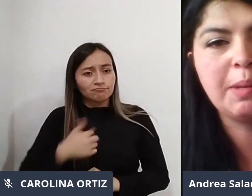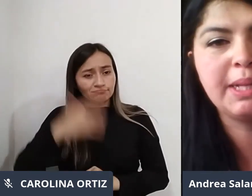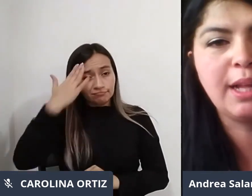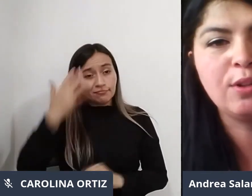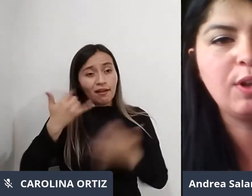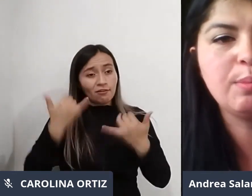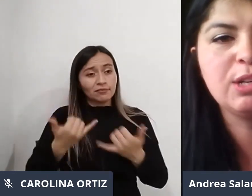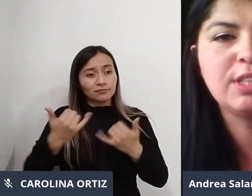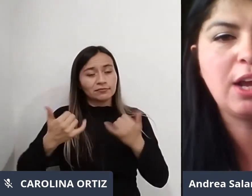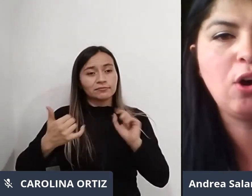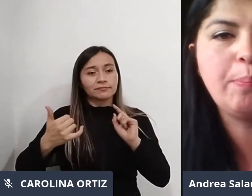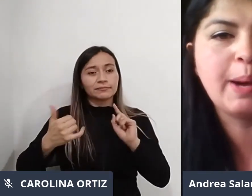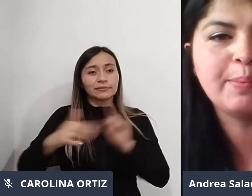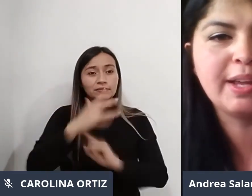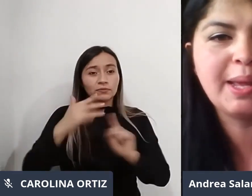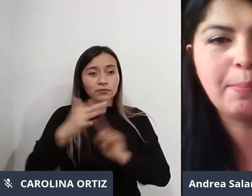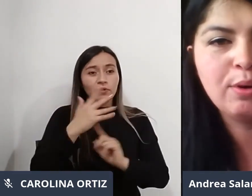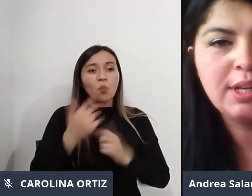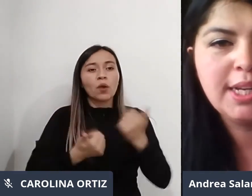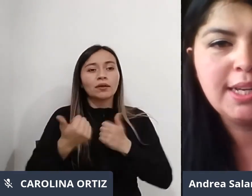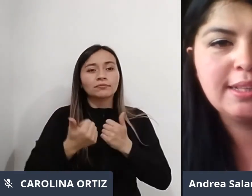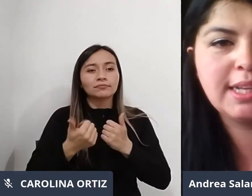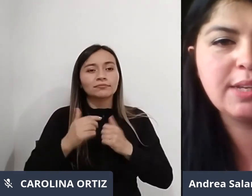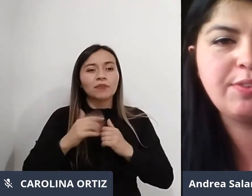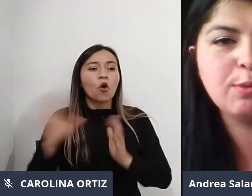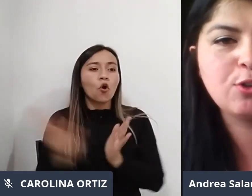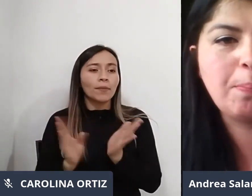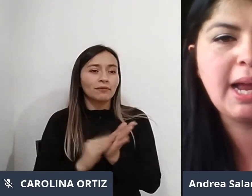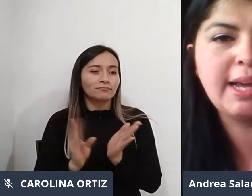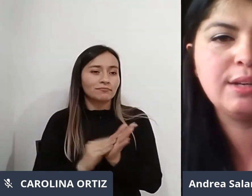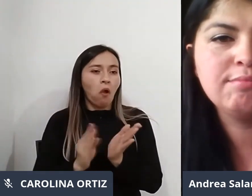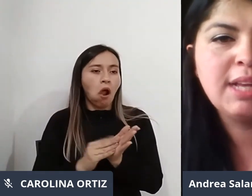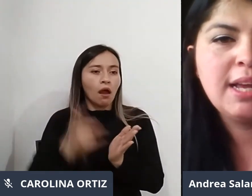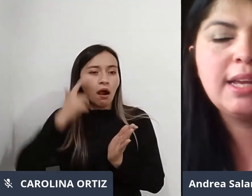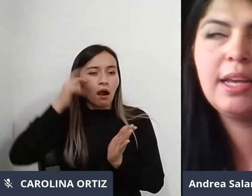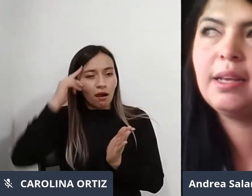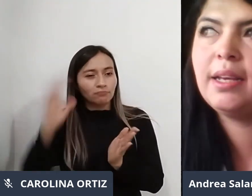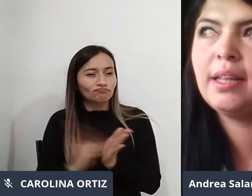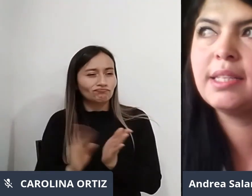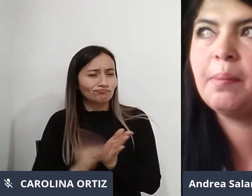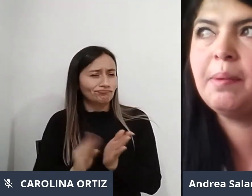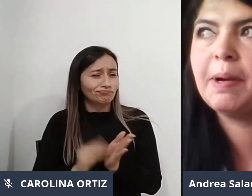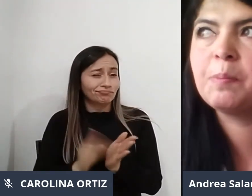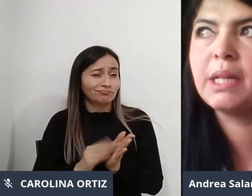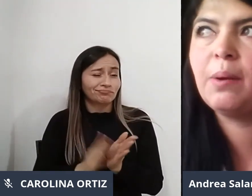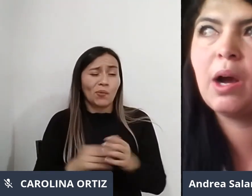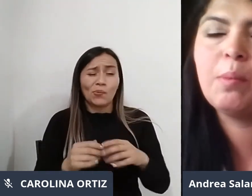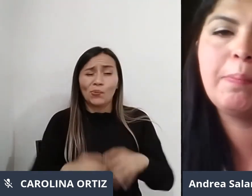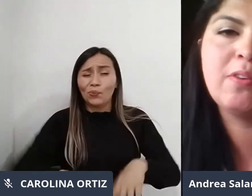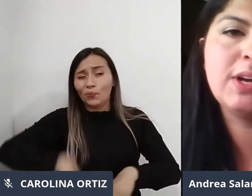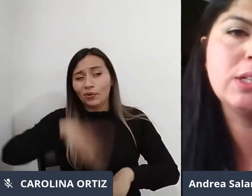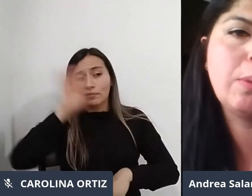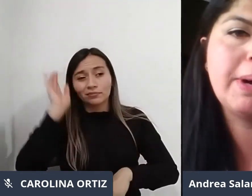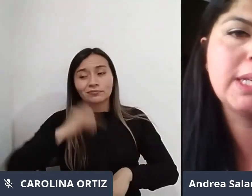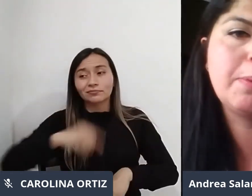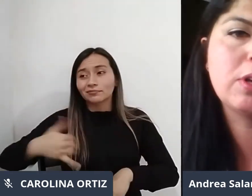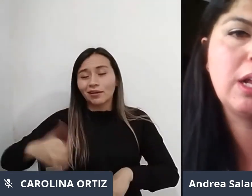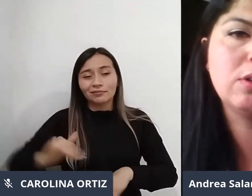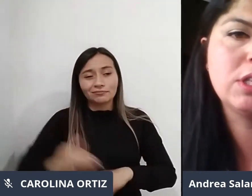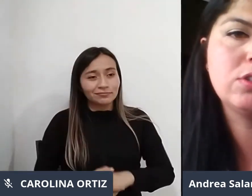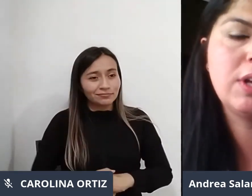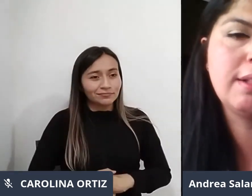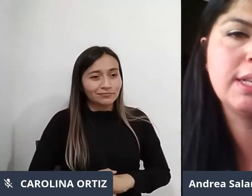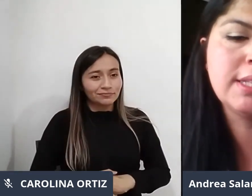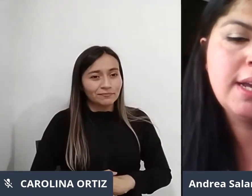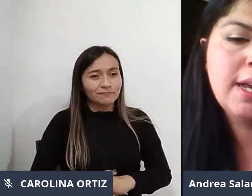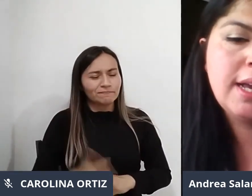estamos experimentando fenómenos de copia, por ejemplo, de ese famoso plagio. Y desde mi perspectiva como profe, eso pasa porque